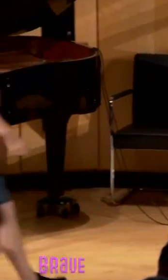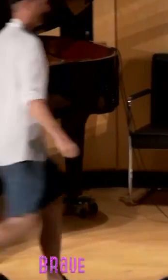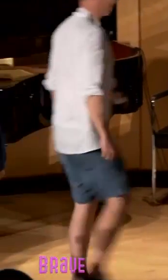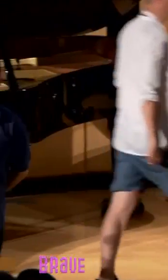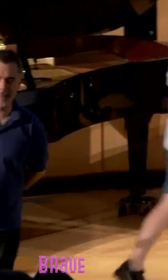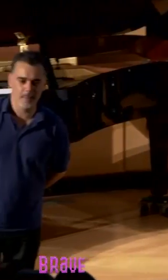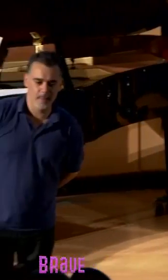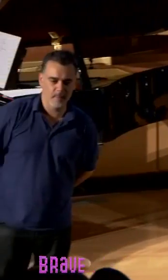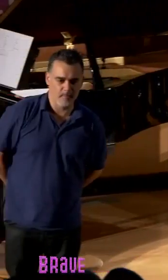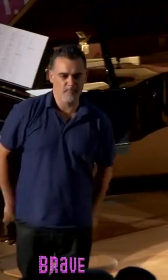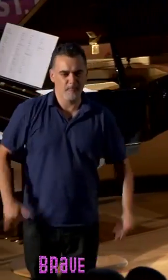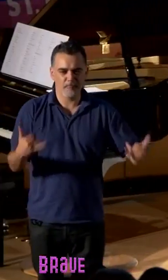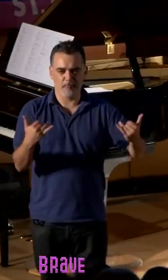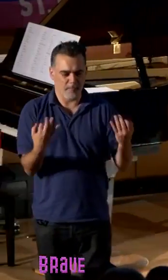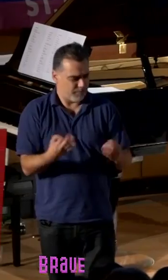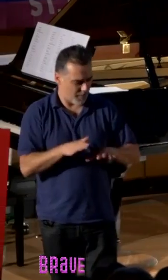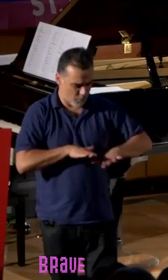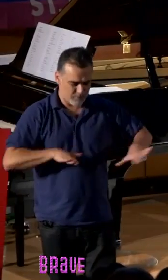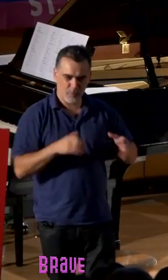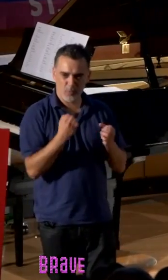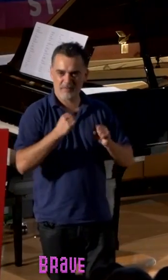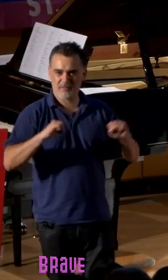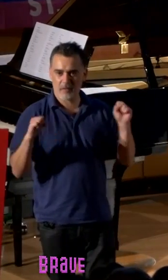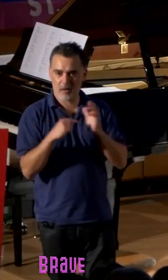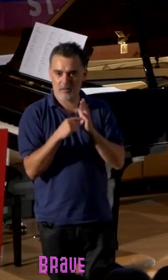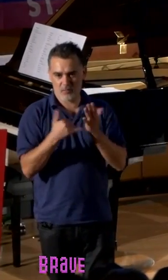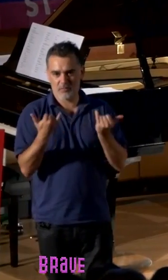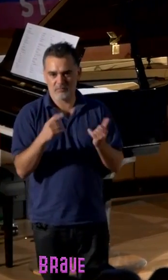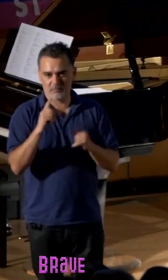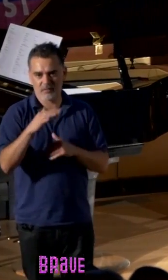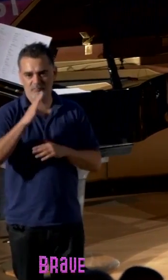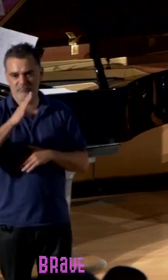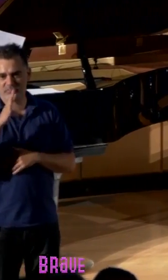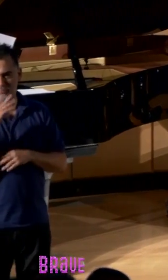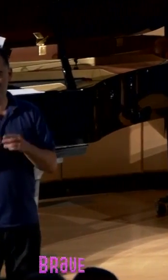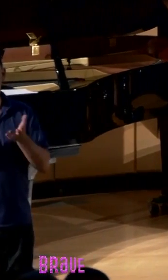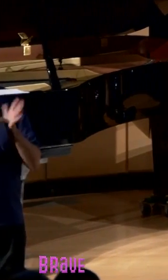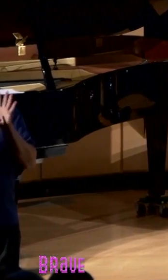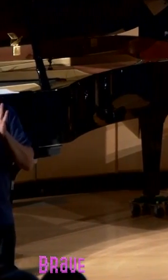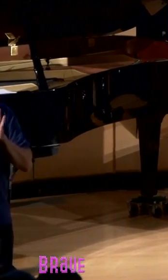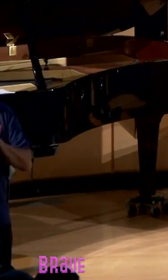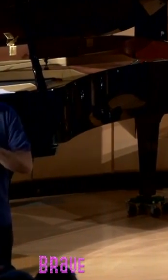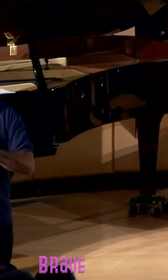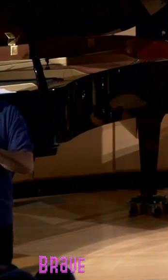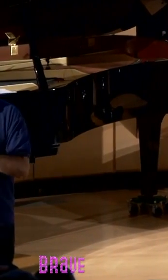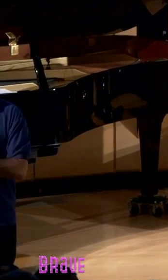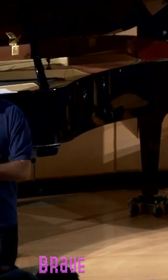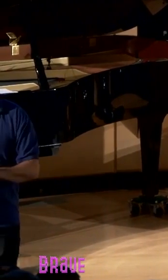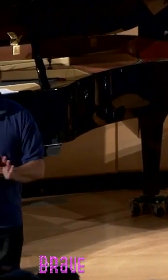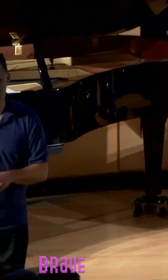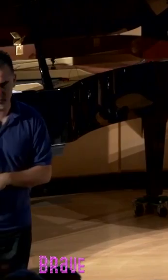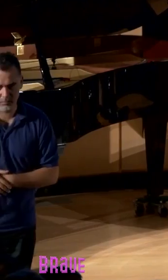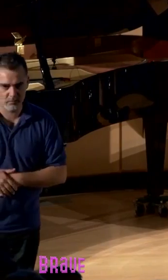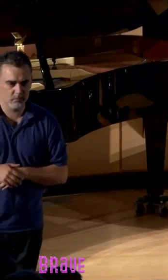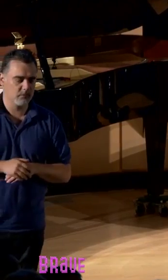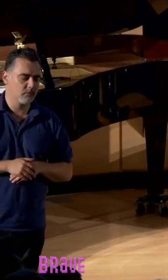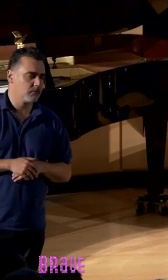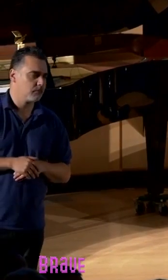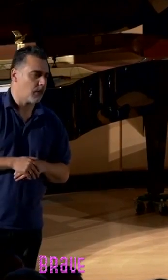Wir brauchen die Bühne wieder frei, denn wir müssen über Politik sprechen. Da brauchen wir kein Klavier für. Aber da ist trotzdem Musik drin, da bin ich ziemlich